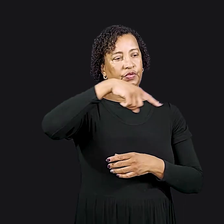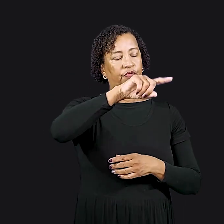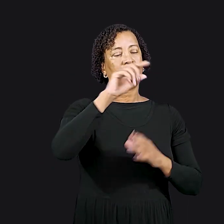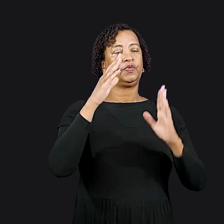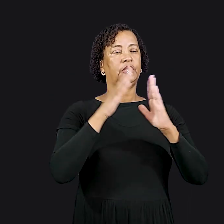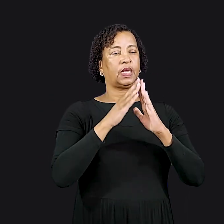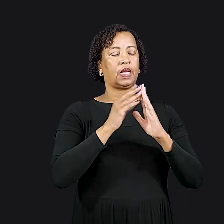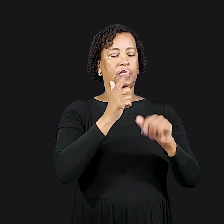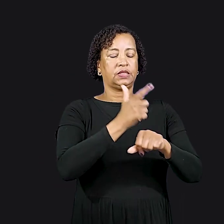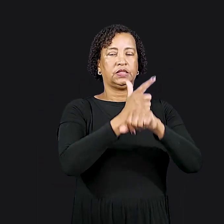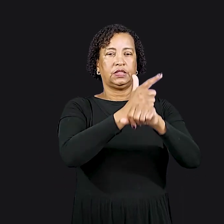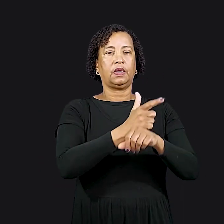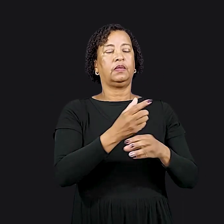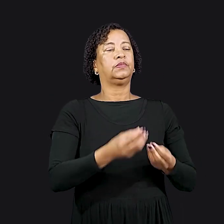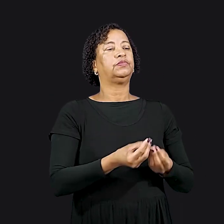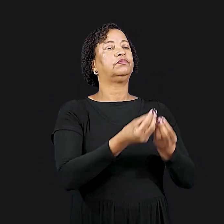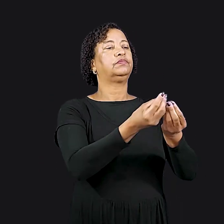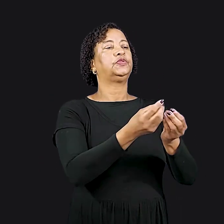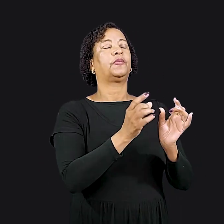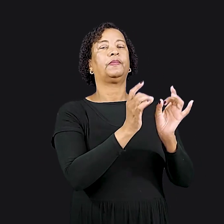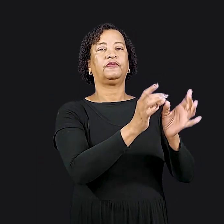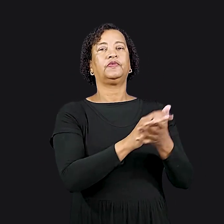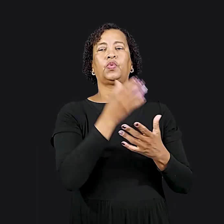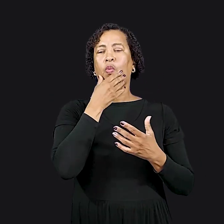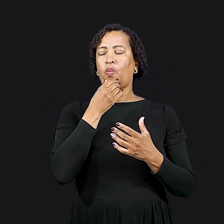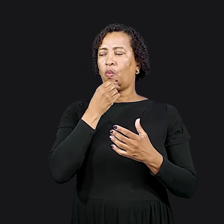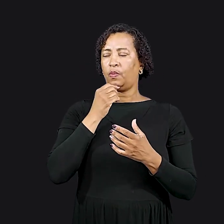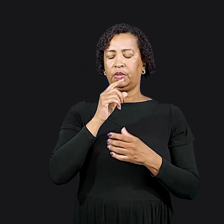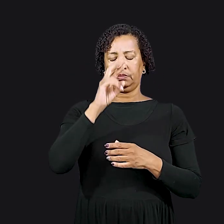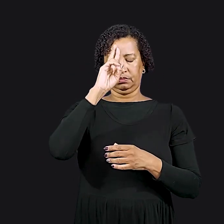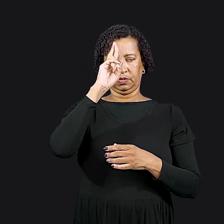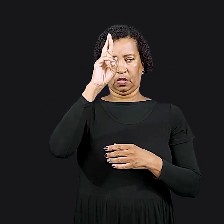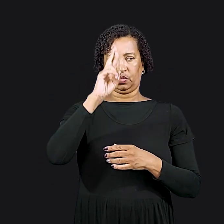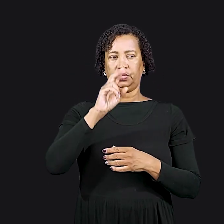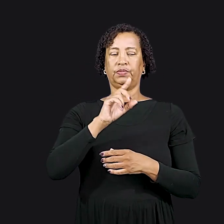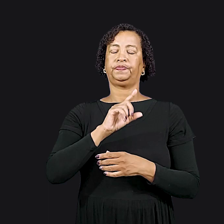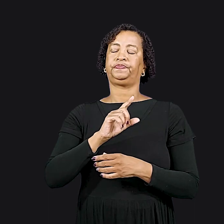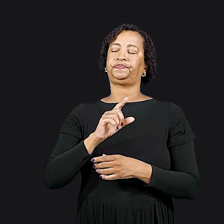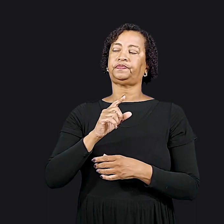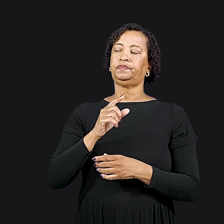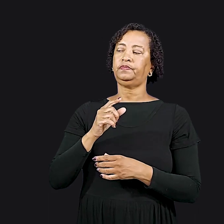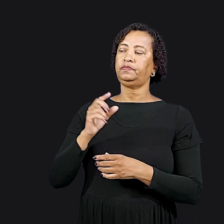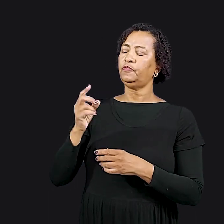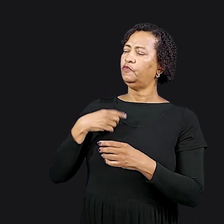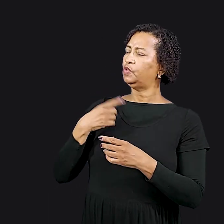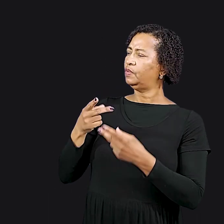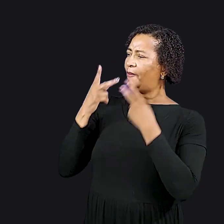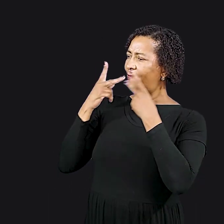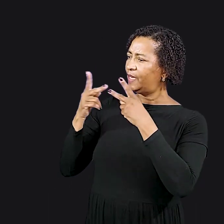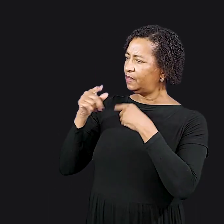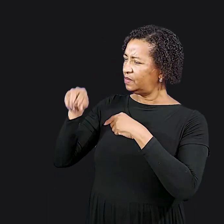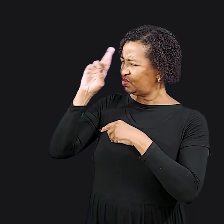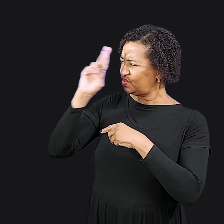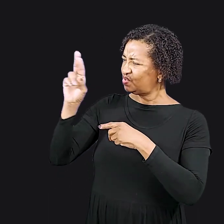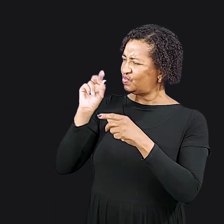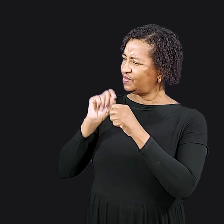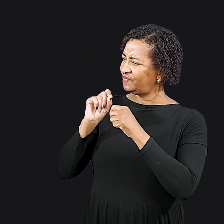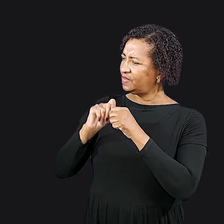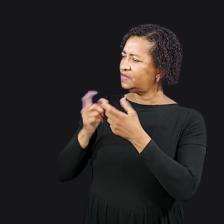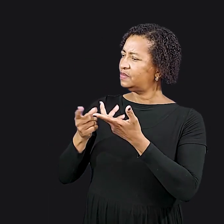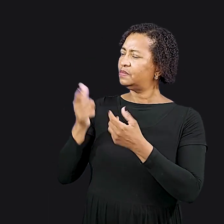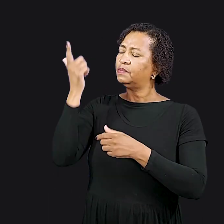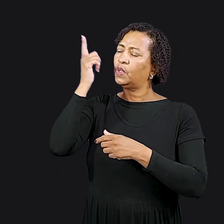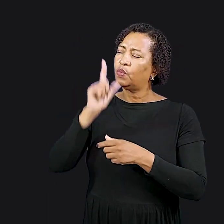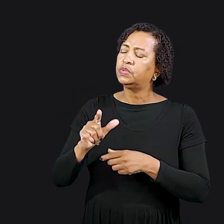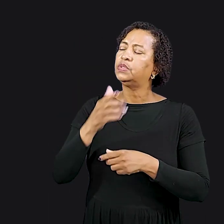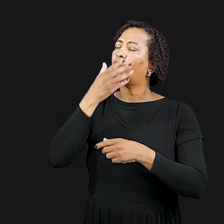casa de armas e ofereci aquela relíquia. O negociante olhou para mim e perguntou: "Que tipo de pregação o senhor anda fazendo para ter